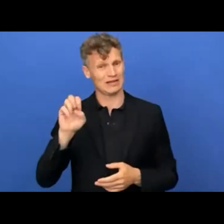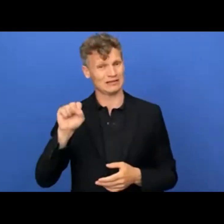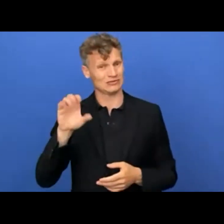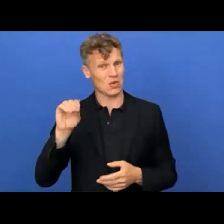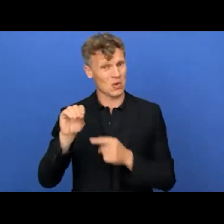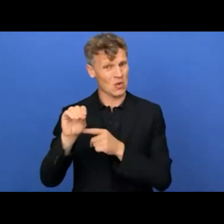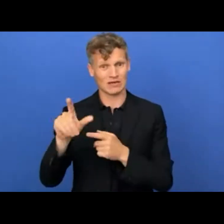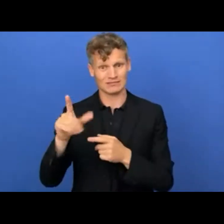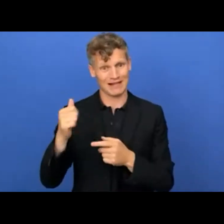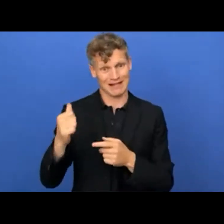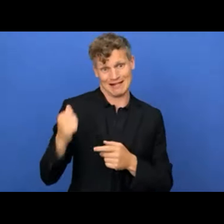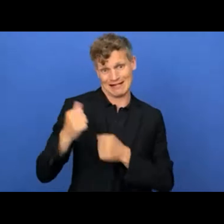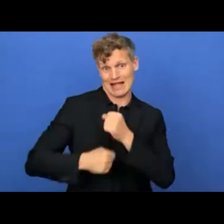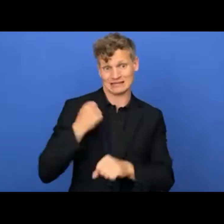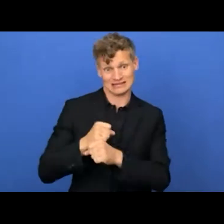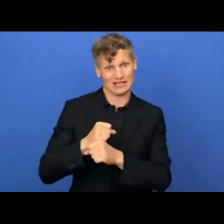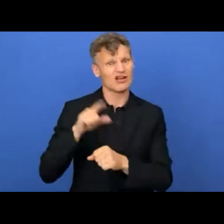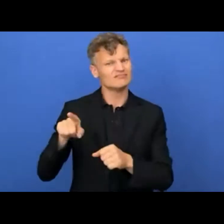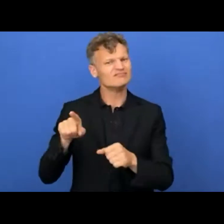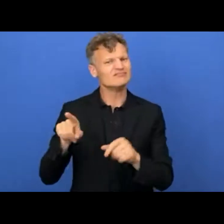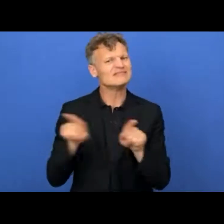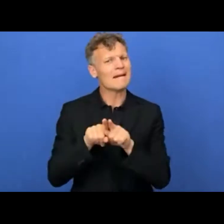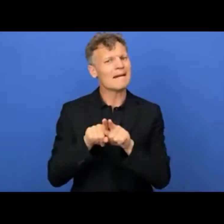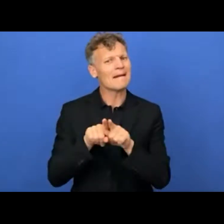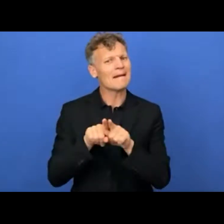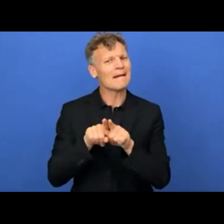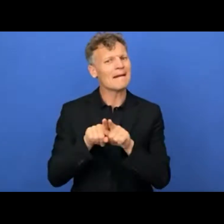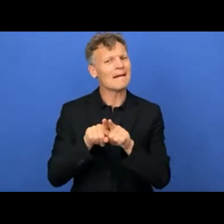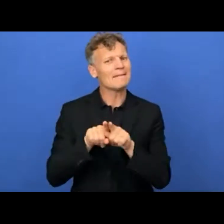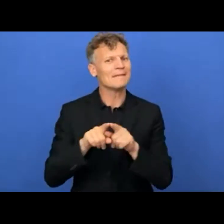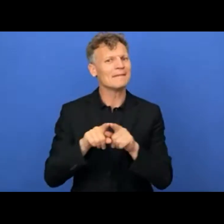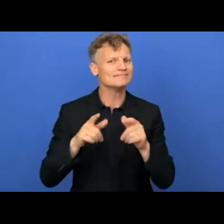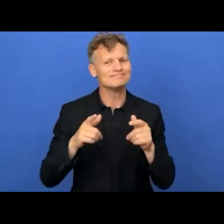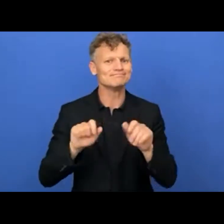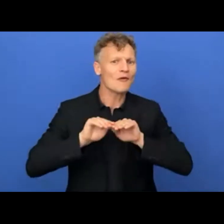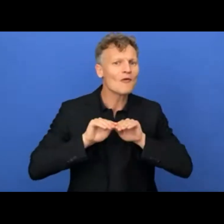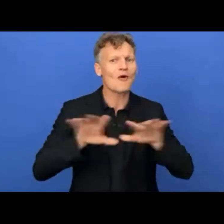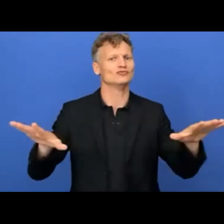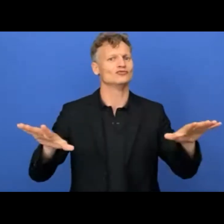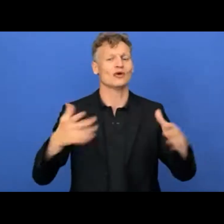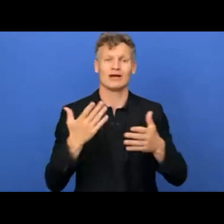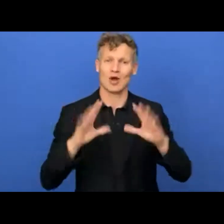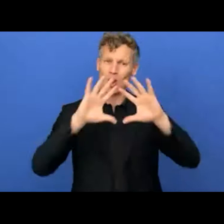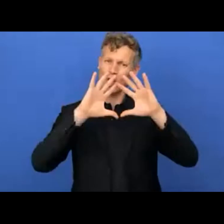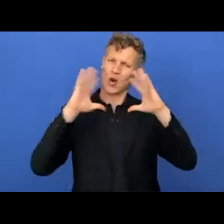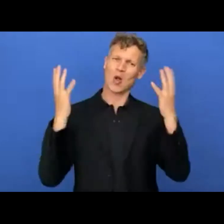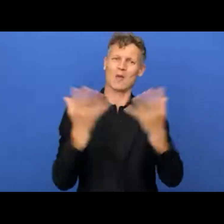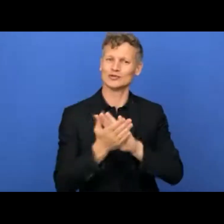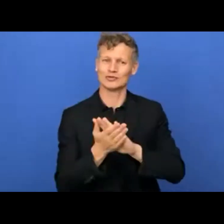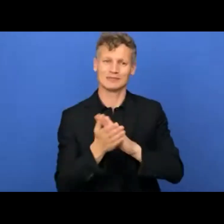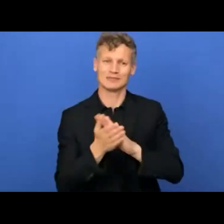accélérer ce changement. L'UNESCO, avec ses partenaires, a lancé un processus l'année dernière pour